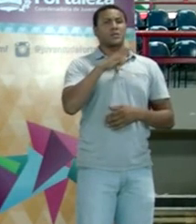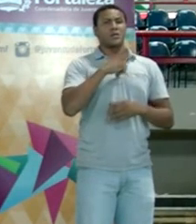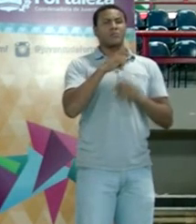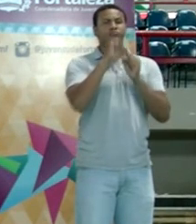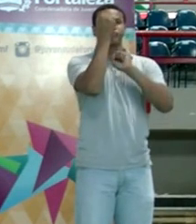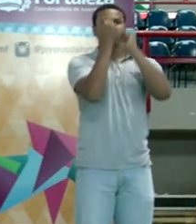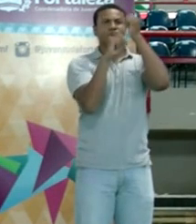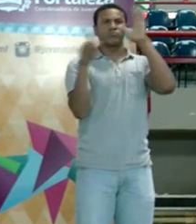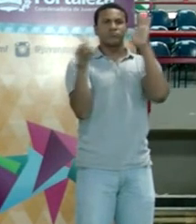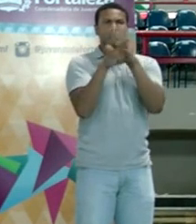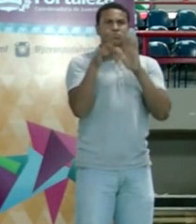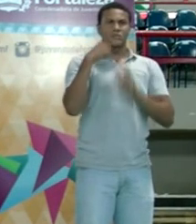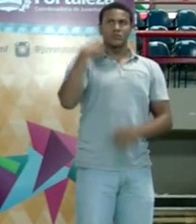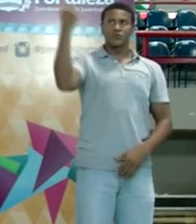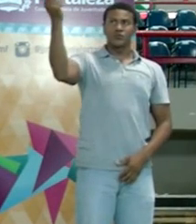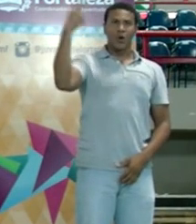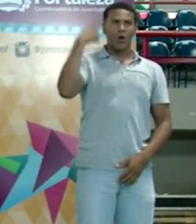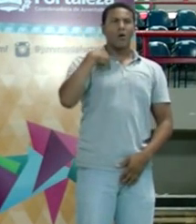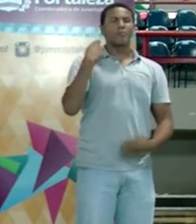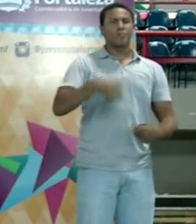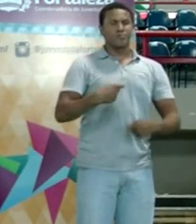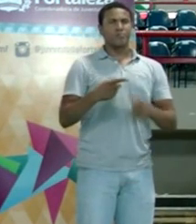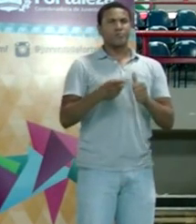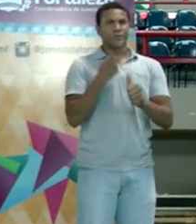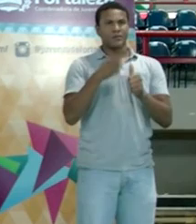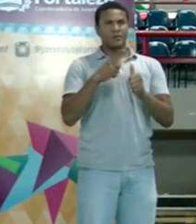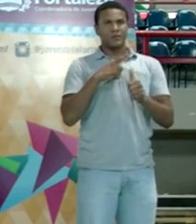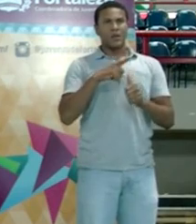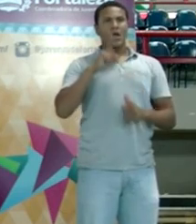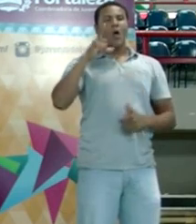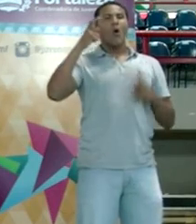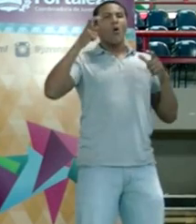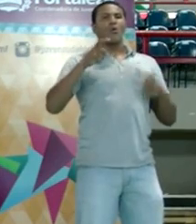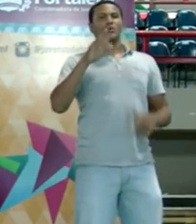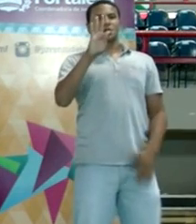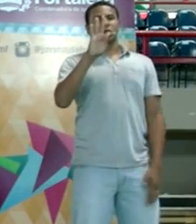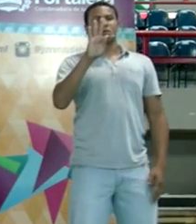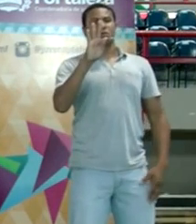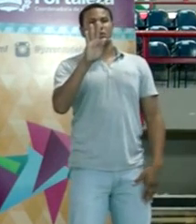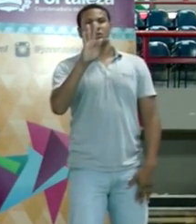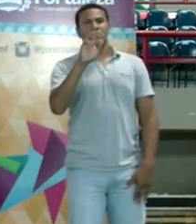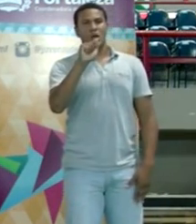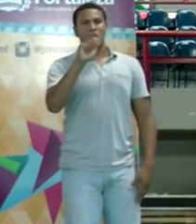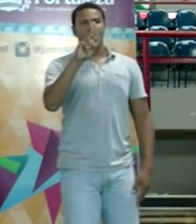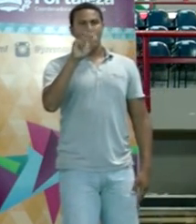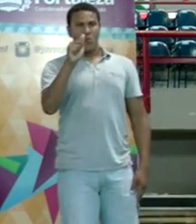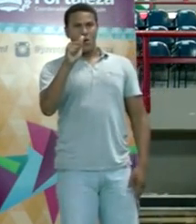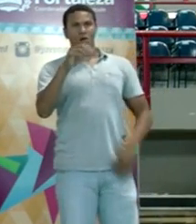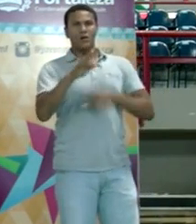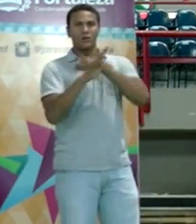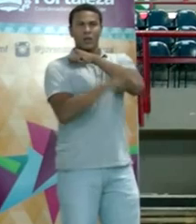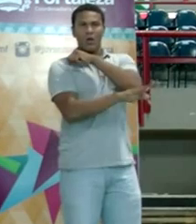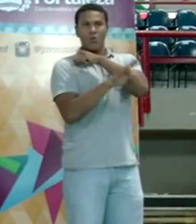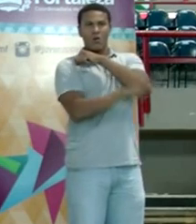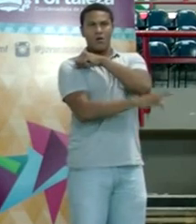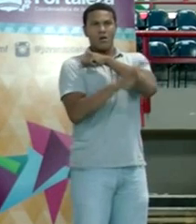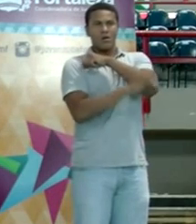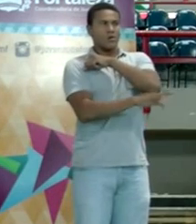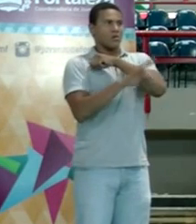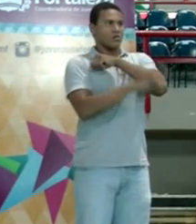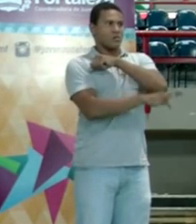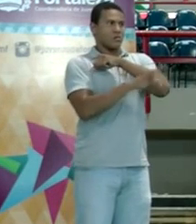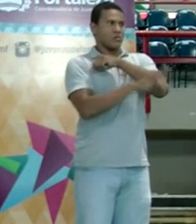usina de energia solar. Fica onde? Tauá, certo? Foi escolhido no interior do Ceará,